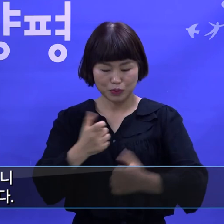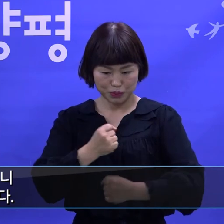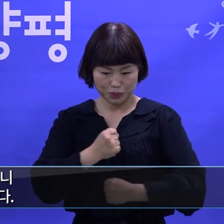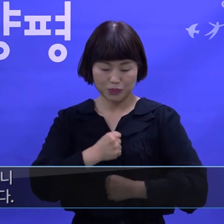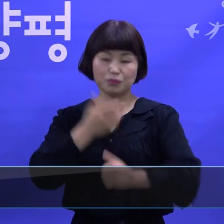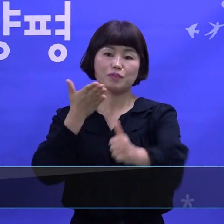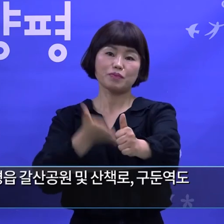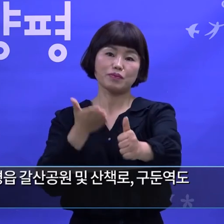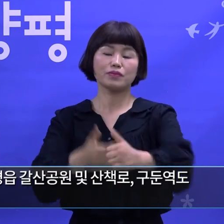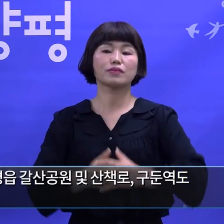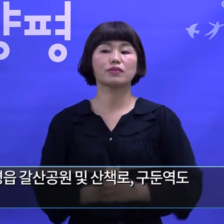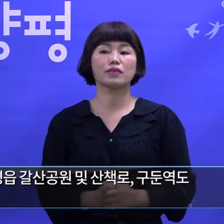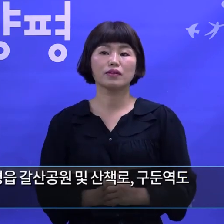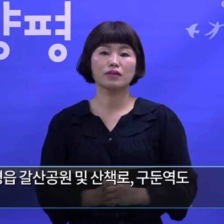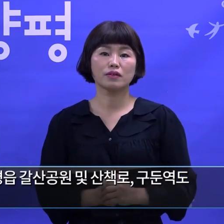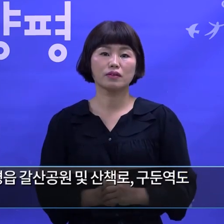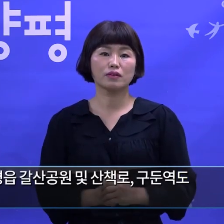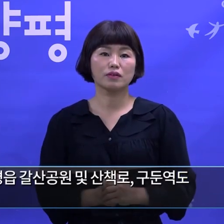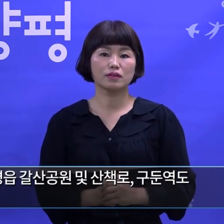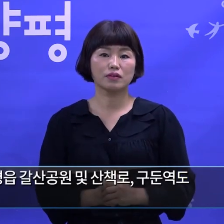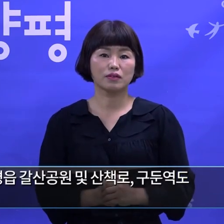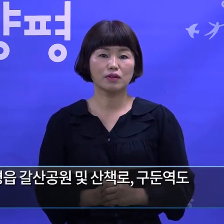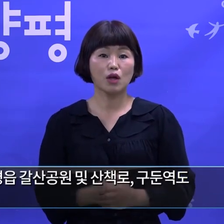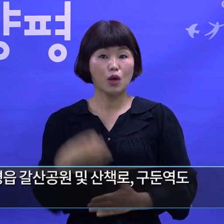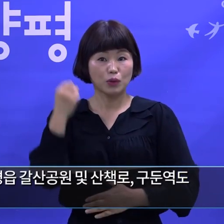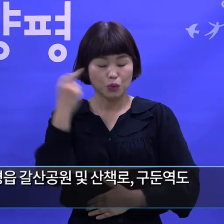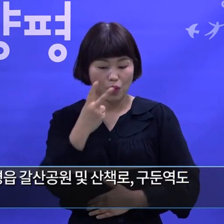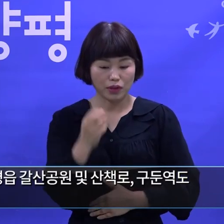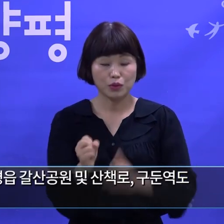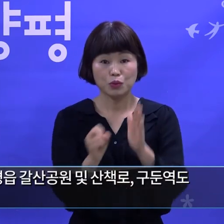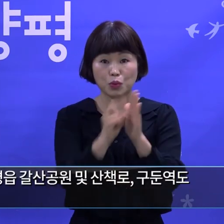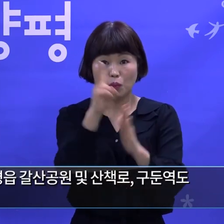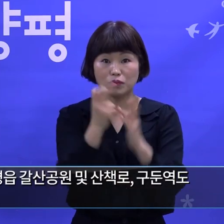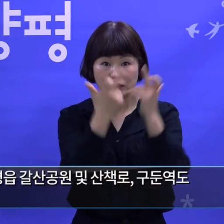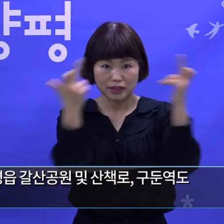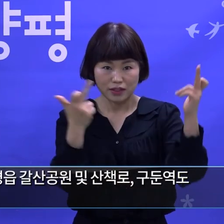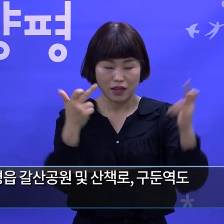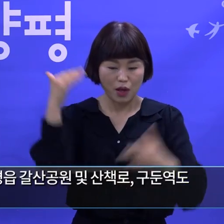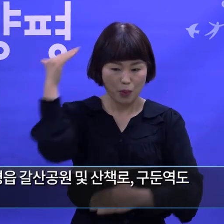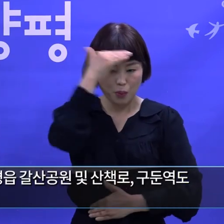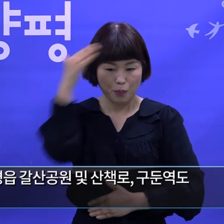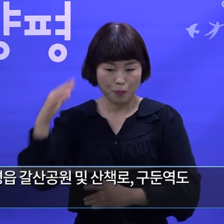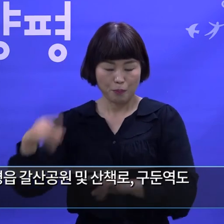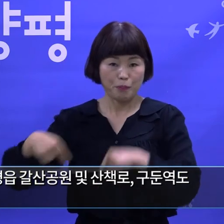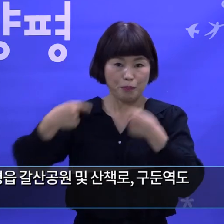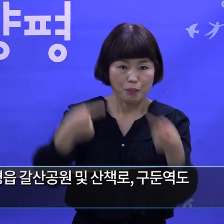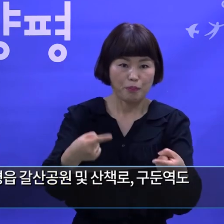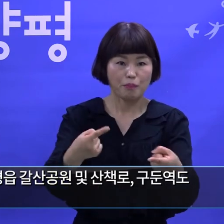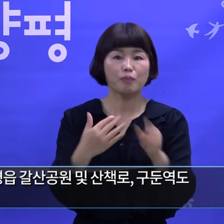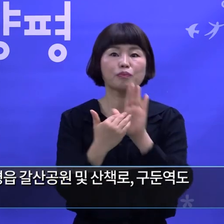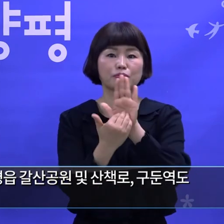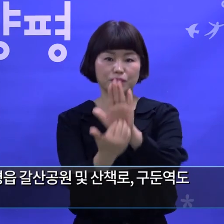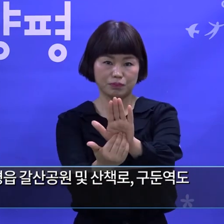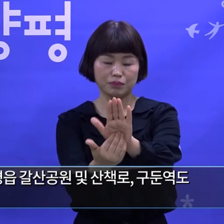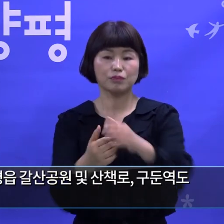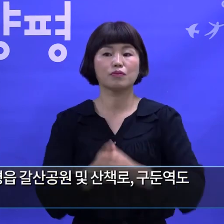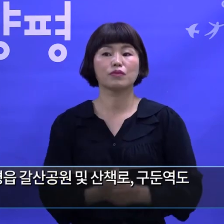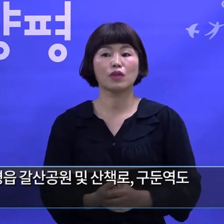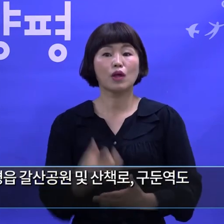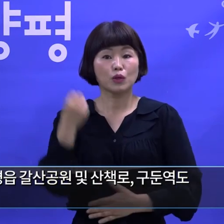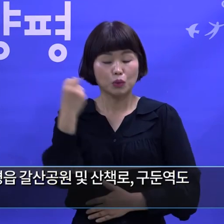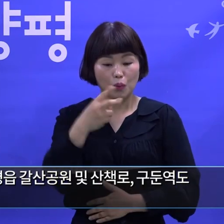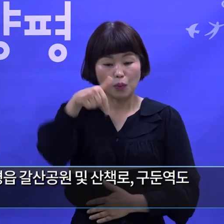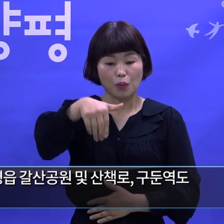바랍니다. 또한 용문산 관광지의 운영을 중지하고 양평읍 갈산공원 및